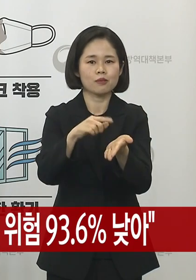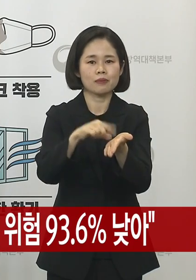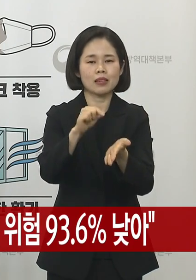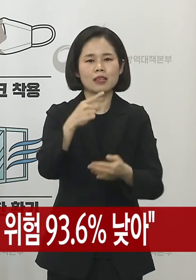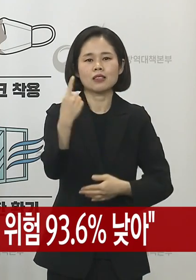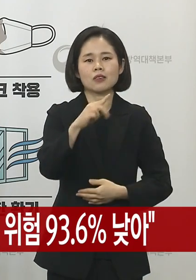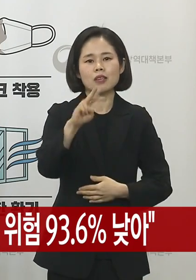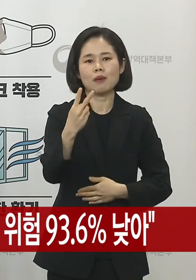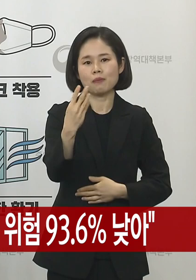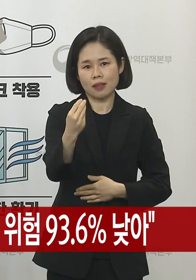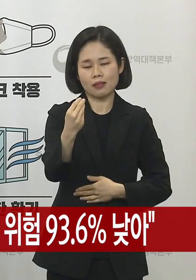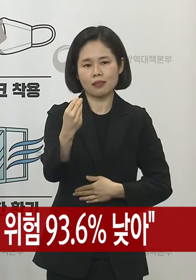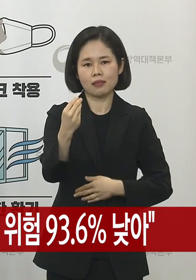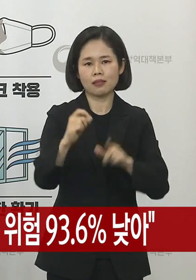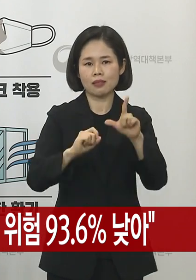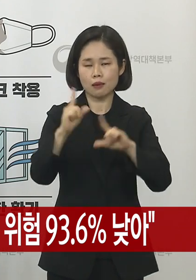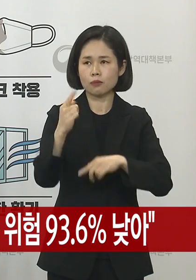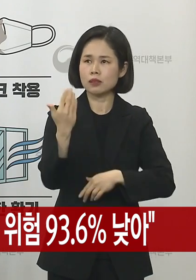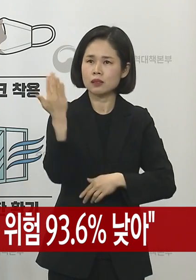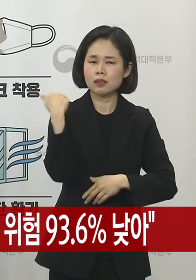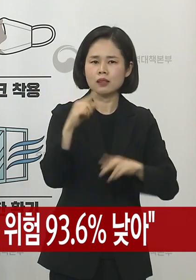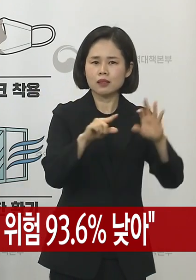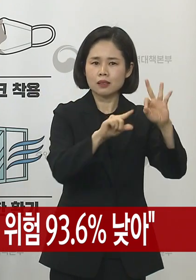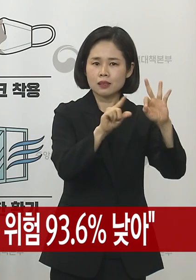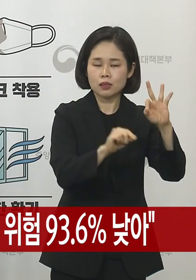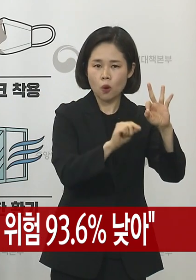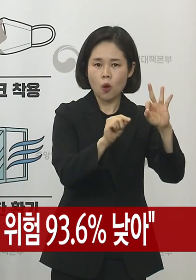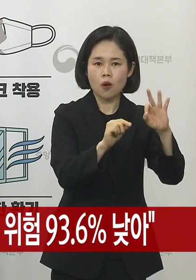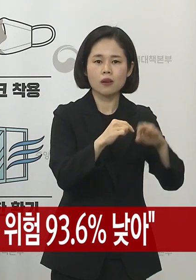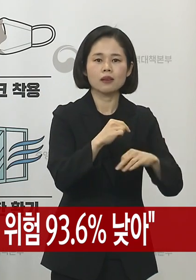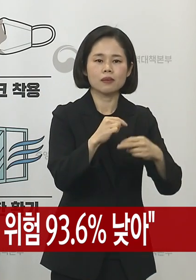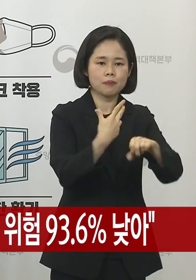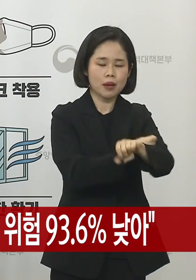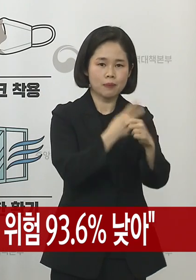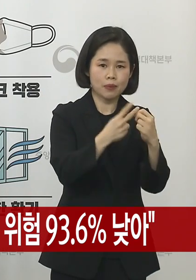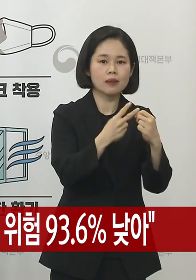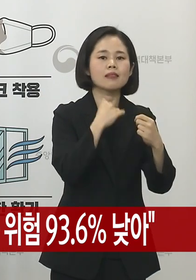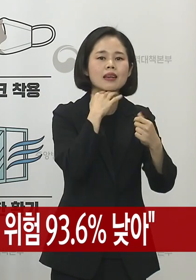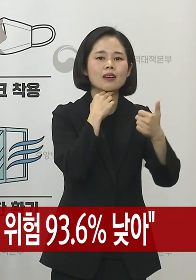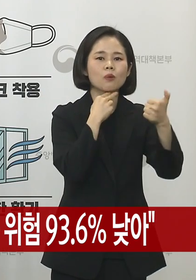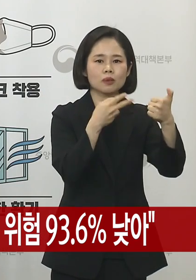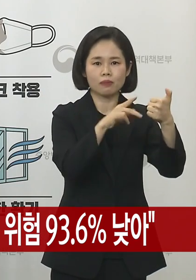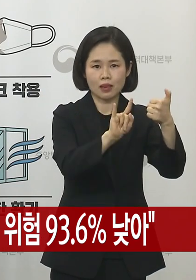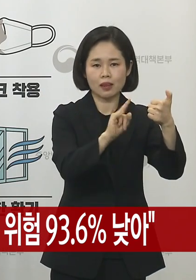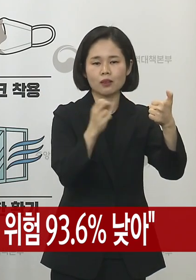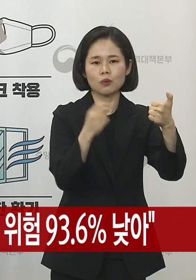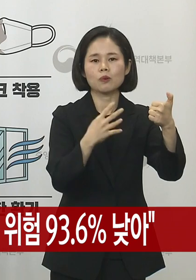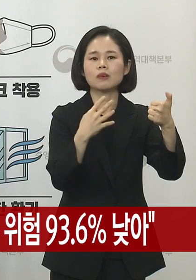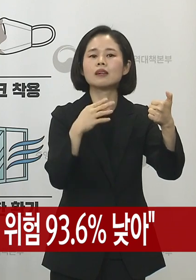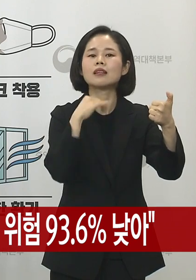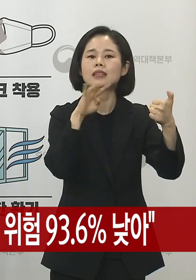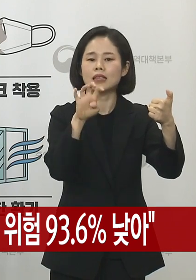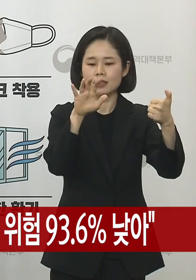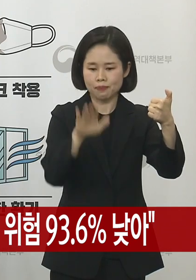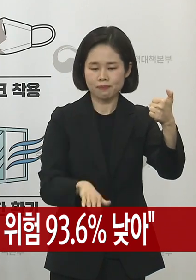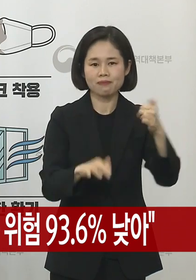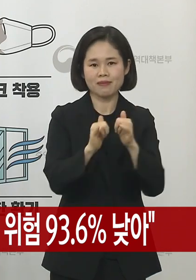명으로 대부분 지난 10월까지 2차 접종을 받은 50대 그리고 40대 이하의 연령층에 해당이